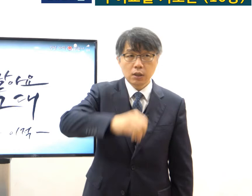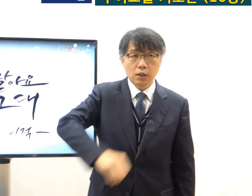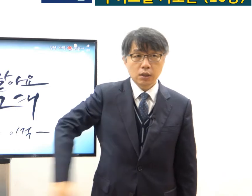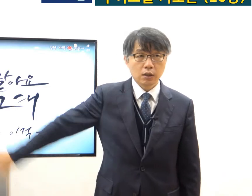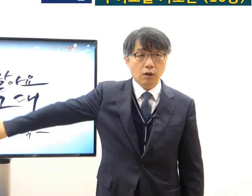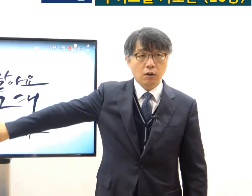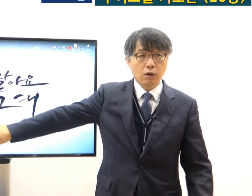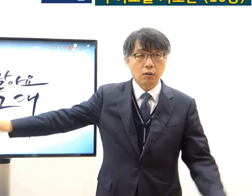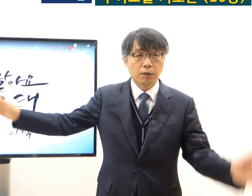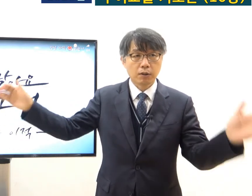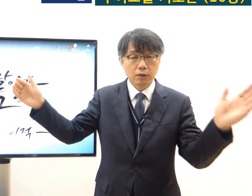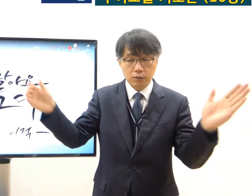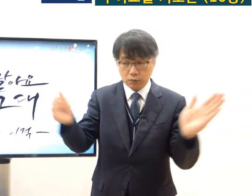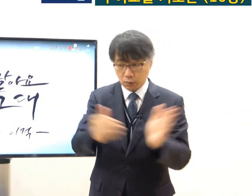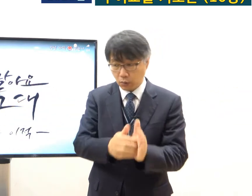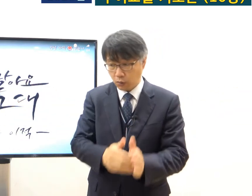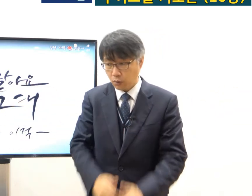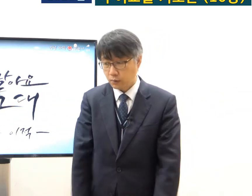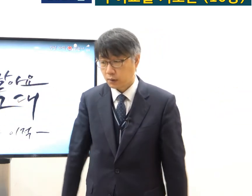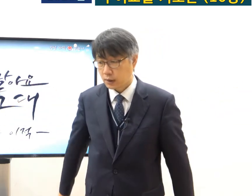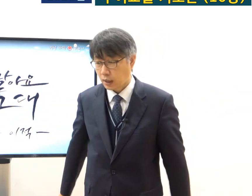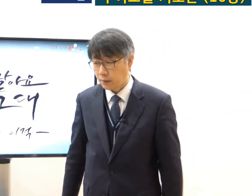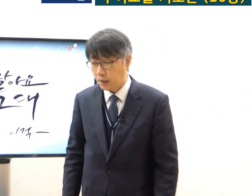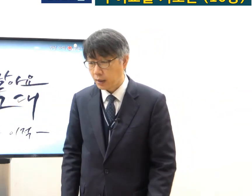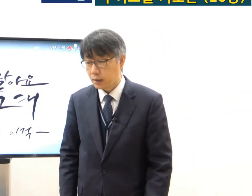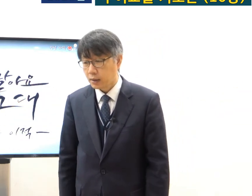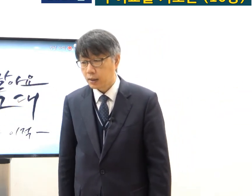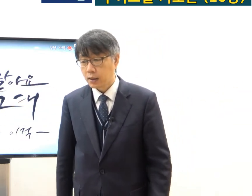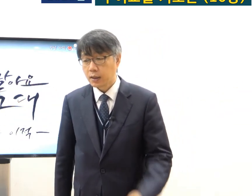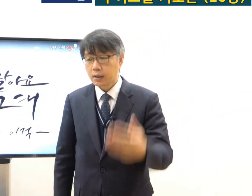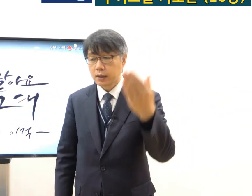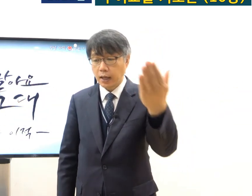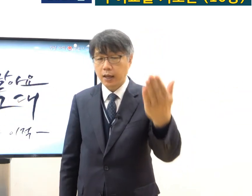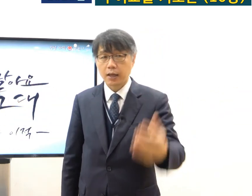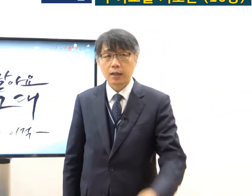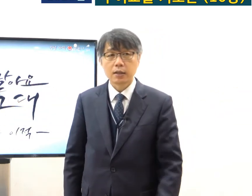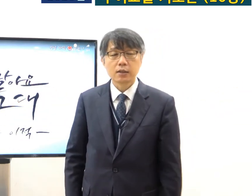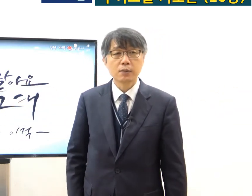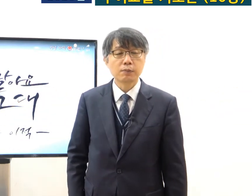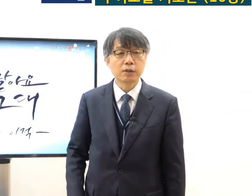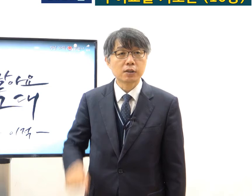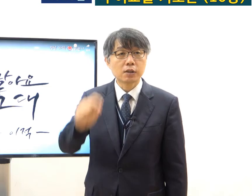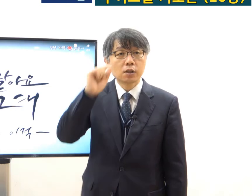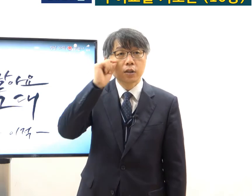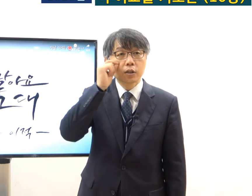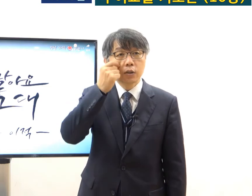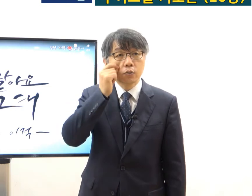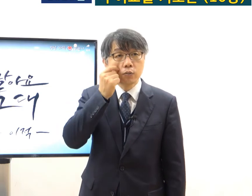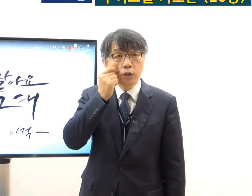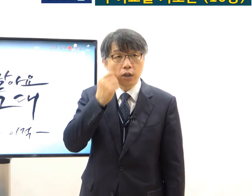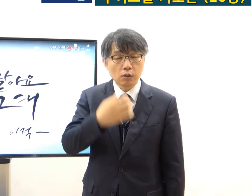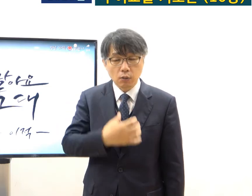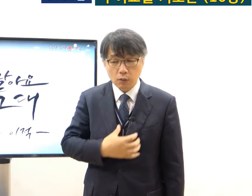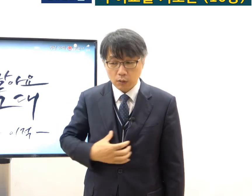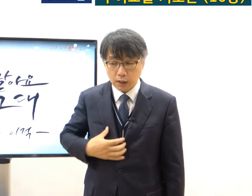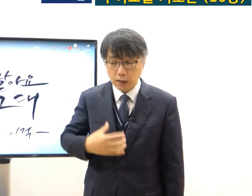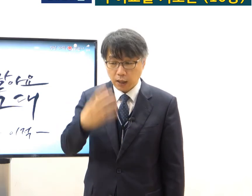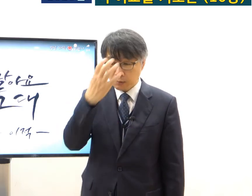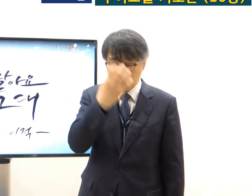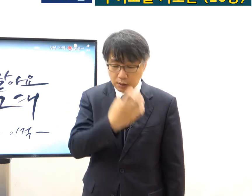새로움을 잃어버렸죠. 그 다음에 그대 슬픔은 눈물이 흘리고 하는 거예요. 아니면